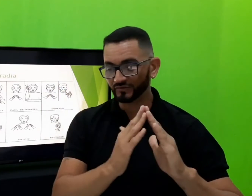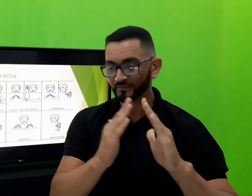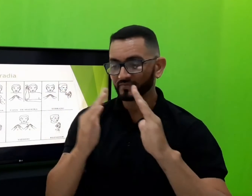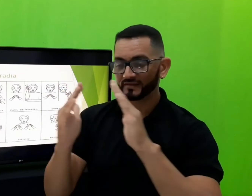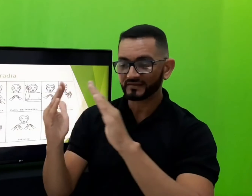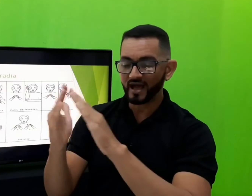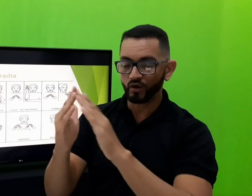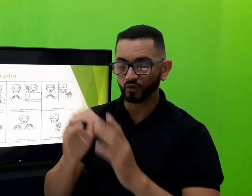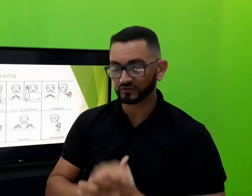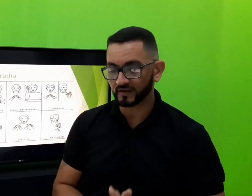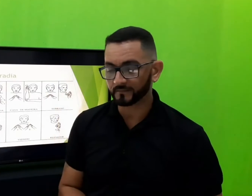lado da outra.